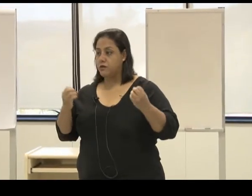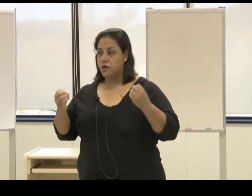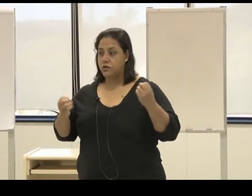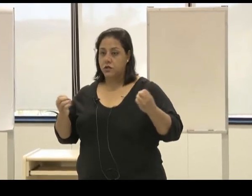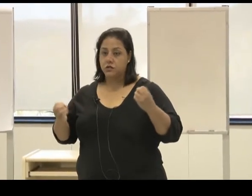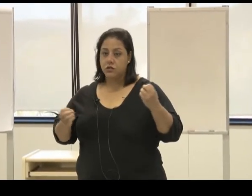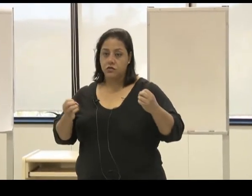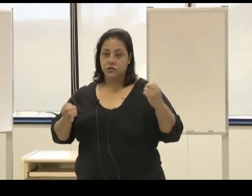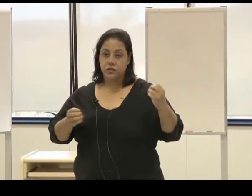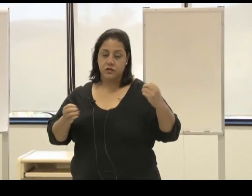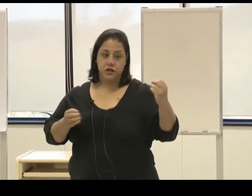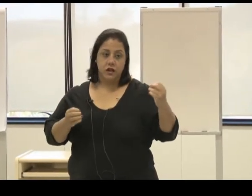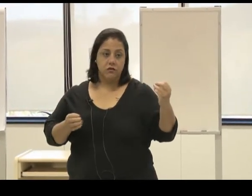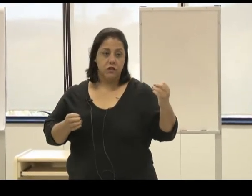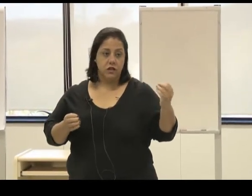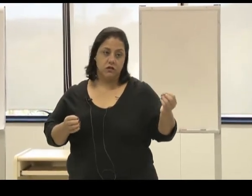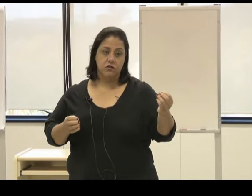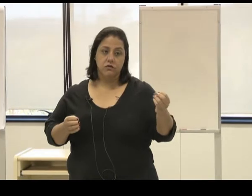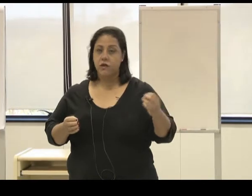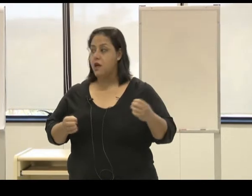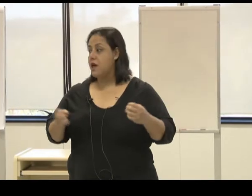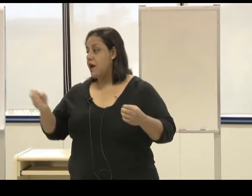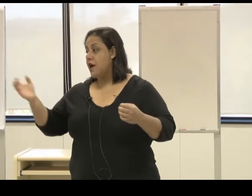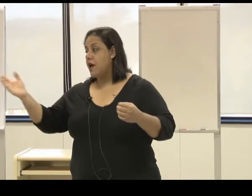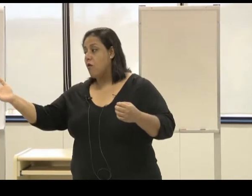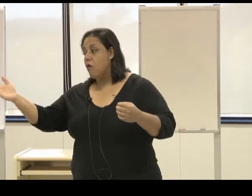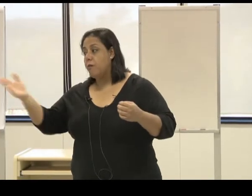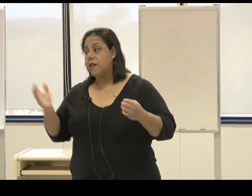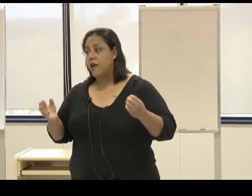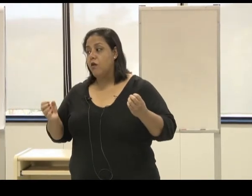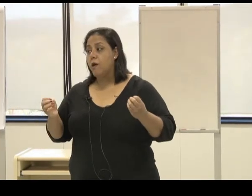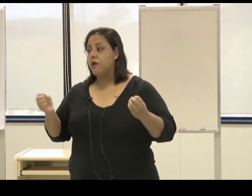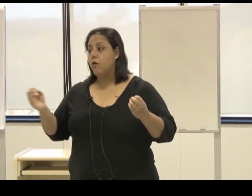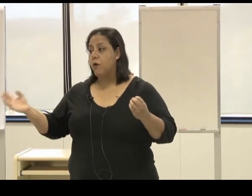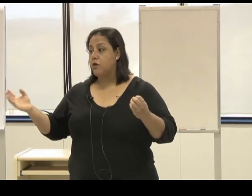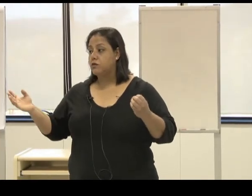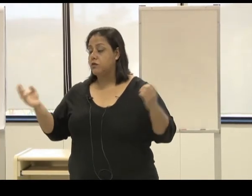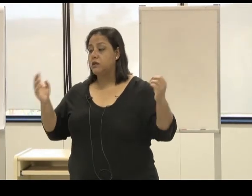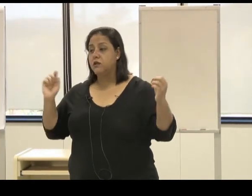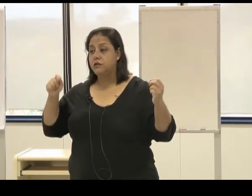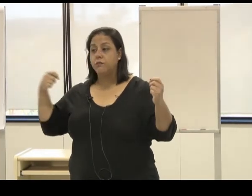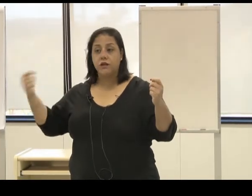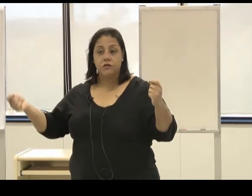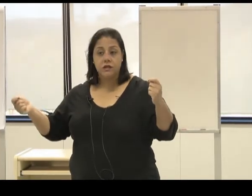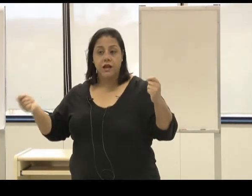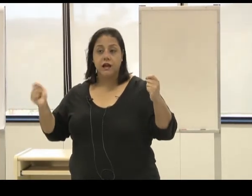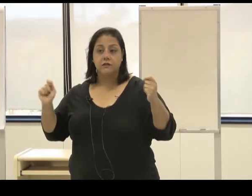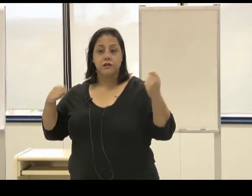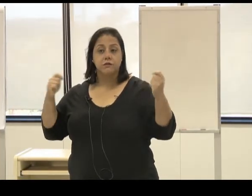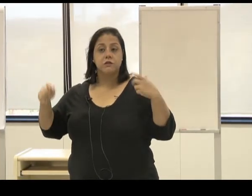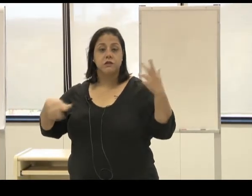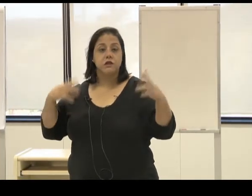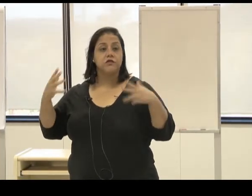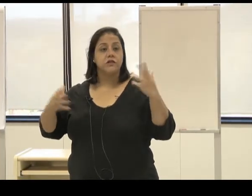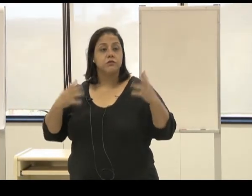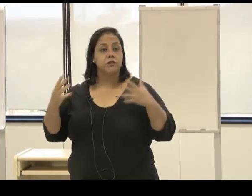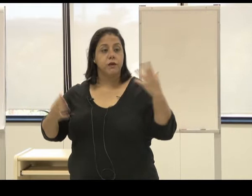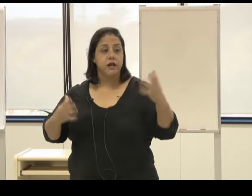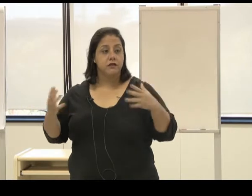de tradução de vocês verem um texto, compreender como é que eu posso, não sabendo os sinais, mas mesmo assim fazer uma explicação